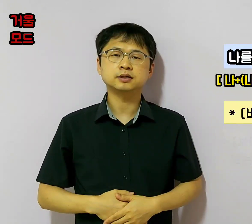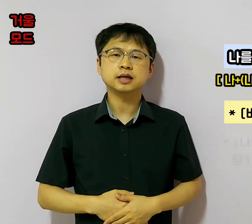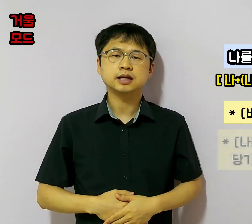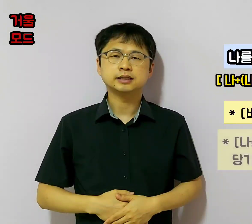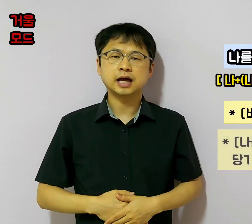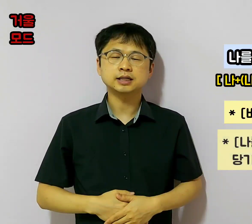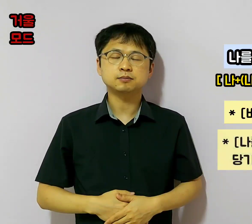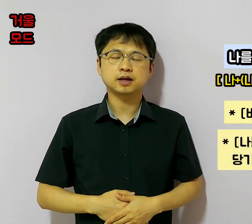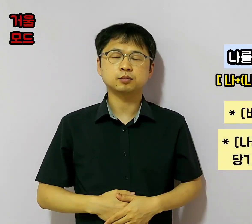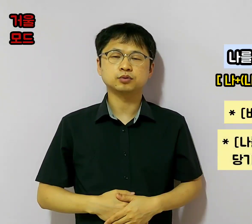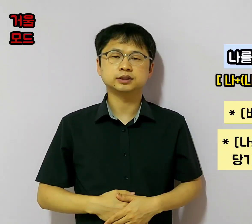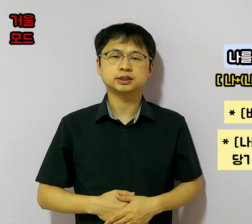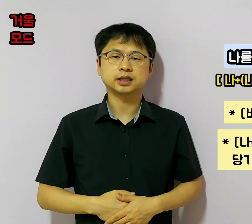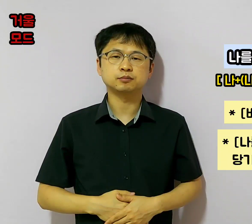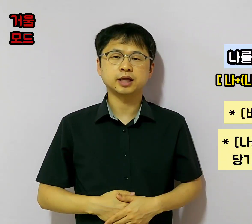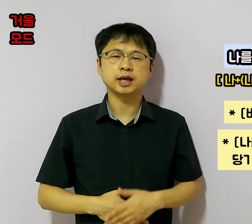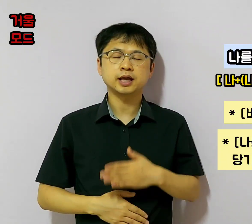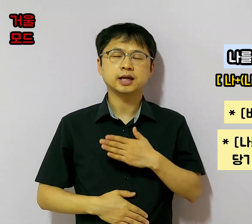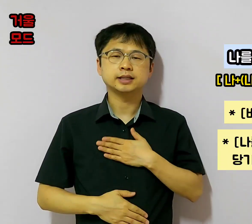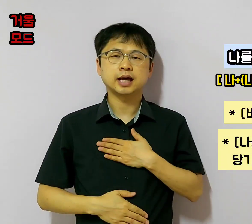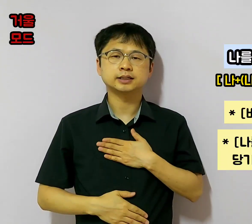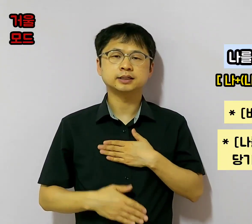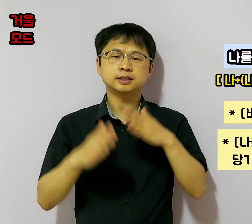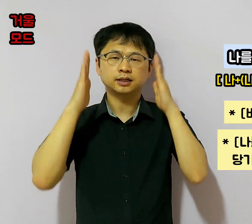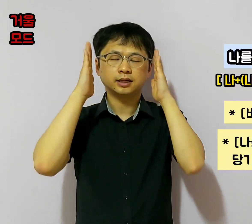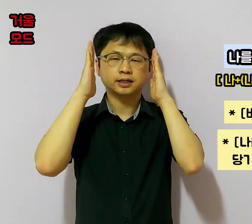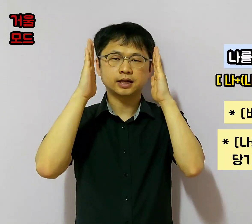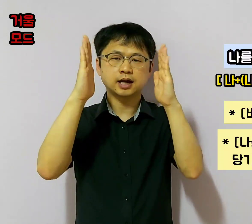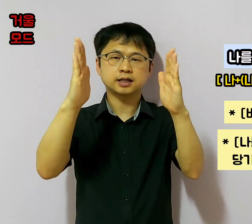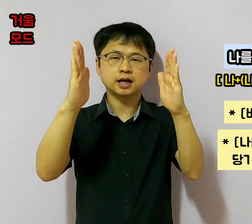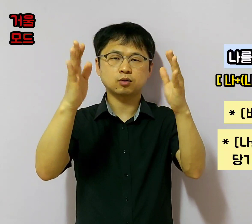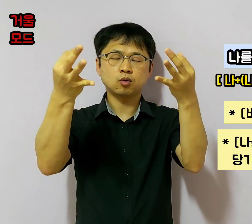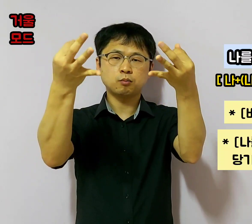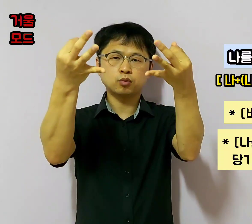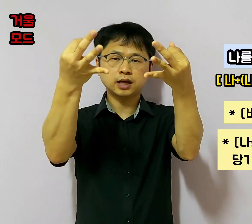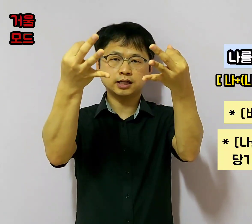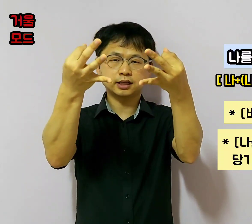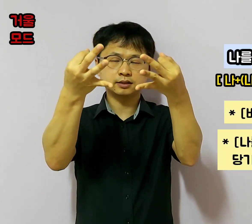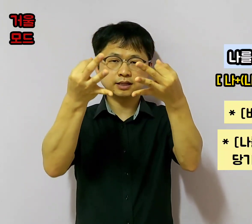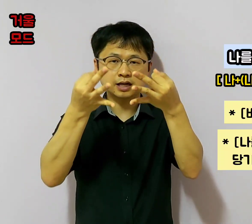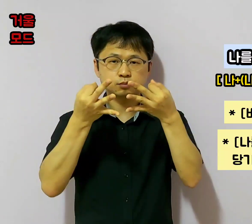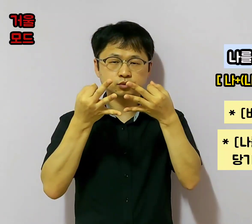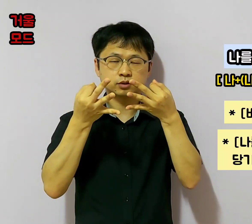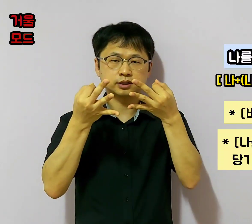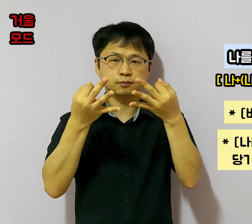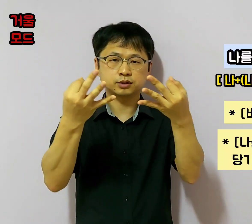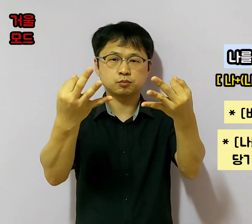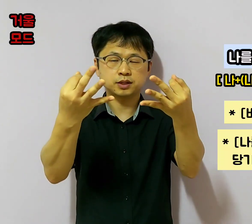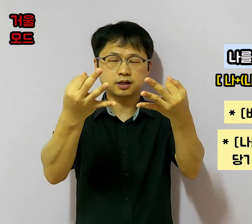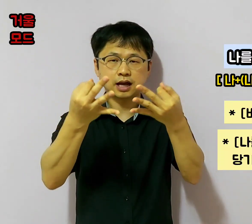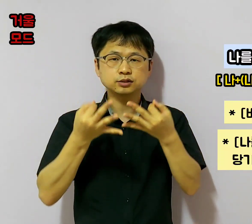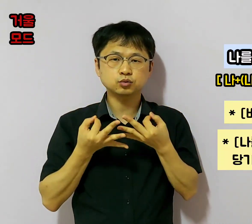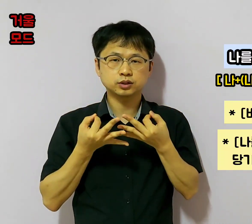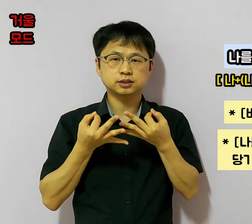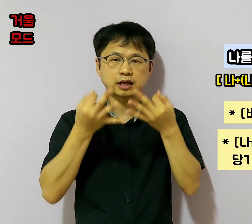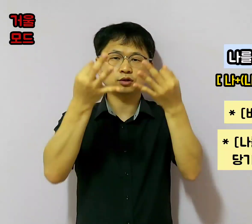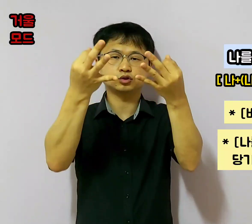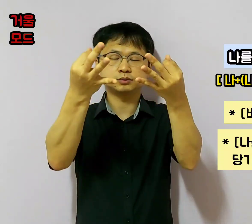여기서는 나를 바라보는 것이기 때문에 나를 향하다 하고 보다 할 때는 나를 보는 거기 때문에 손바닥을 안쪽으로 해서